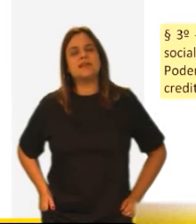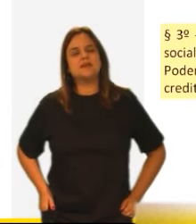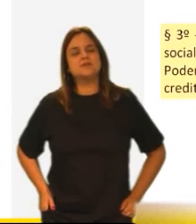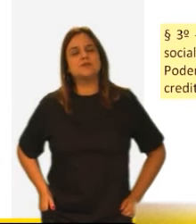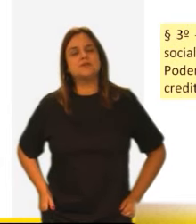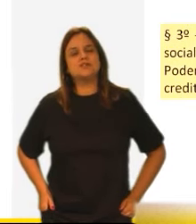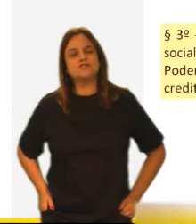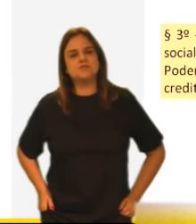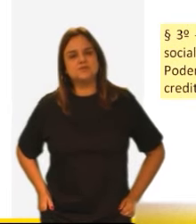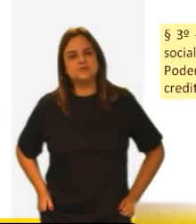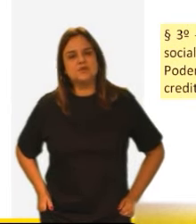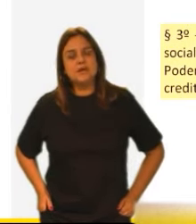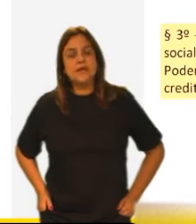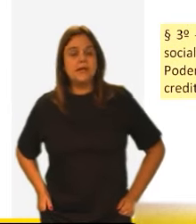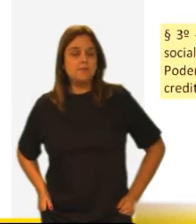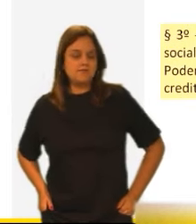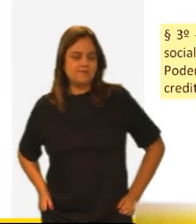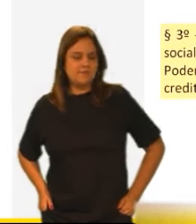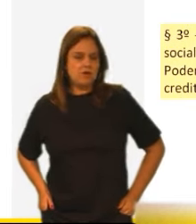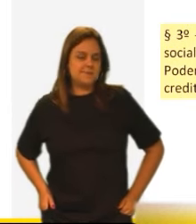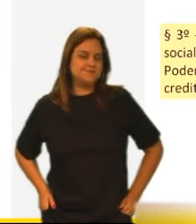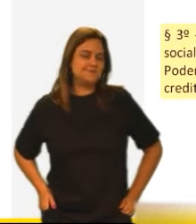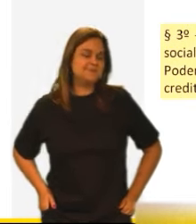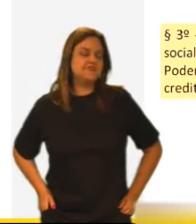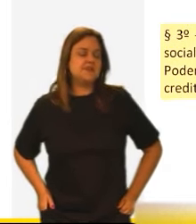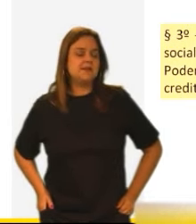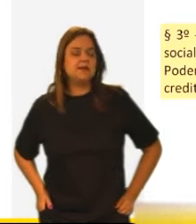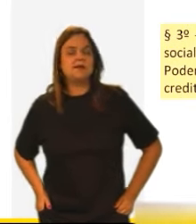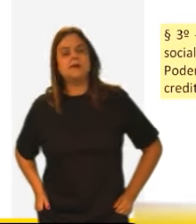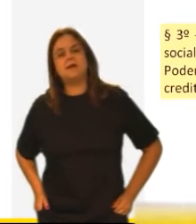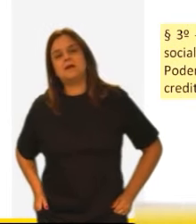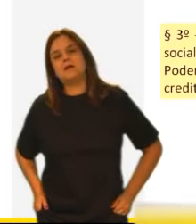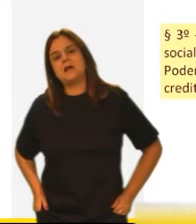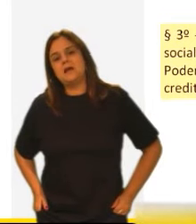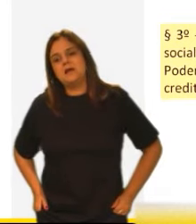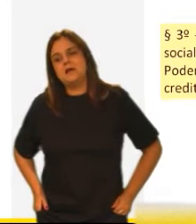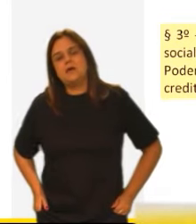incentivos fiscais ou creditícios. É uma forma de